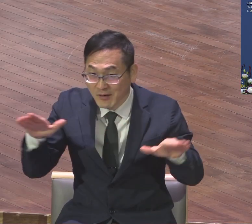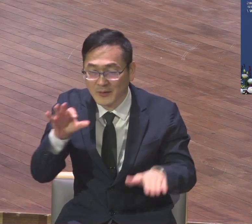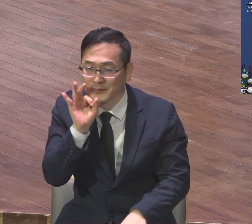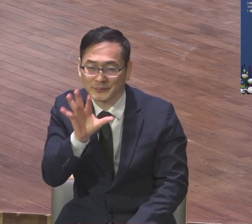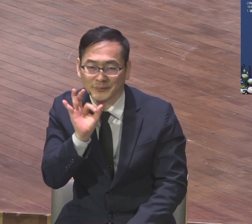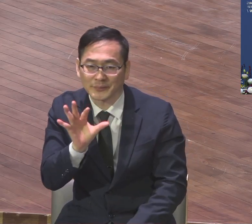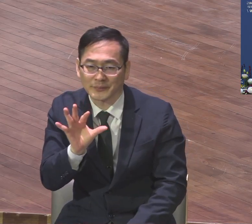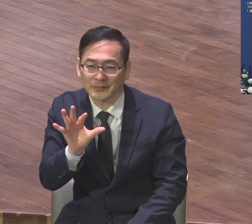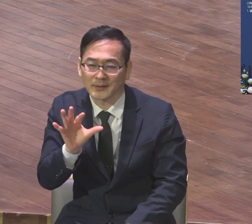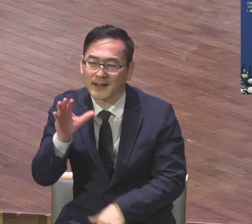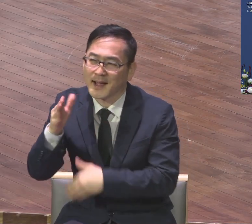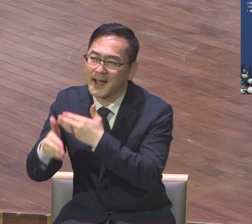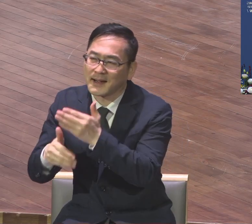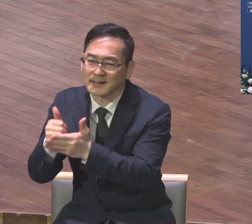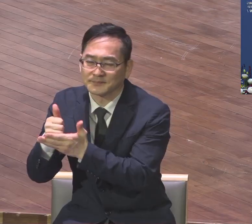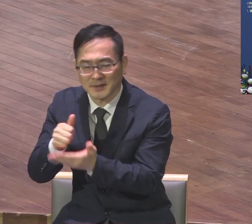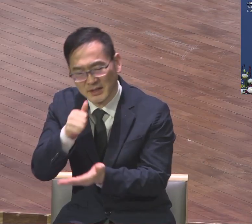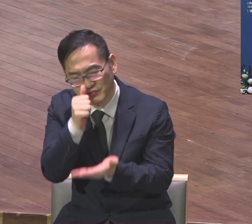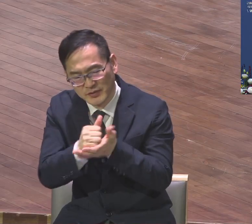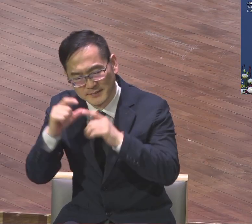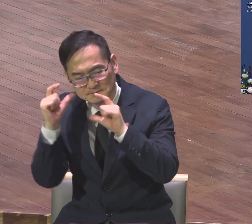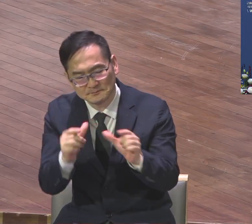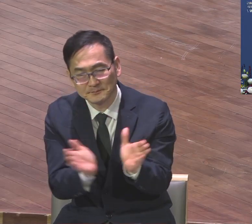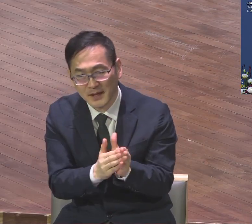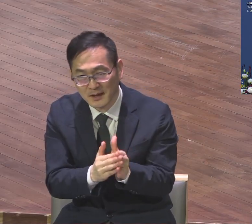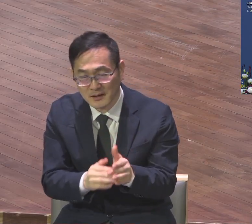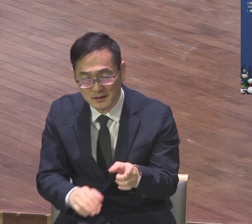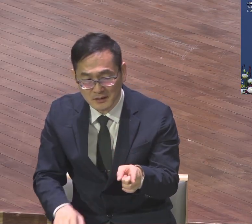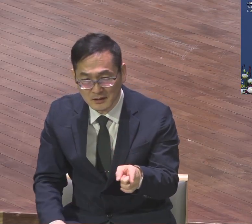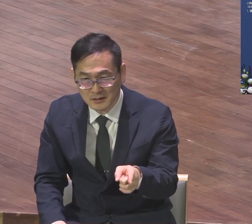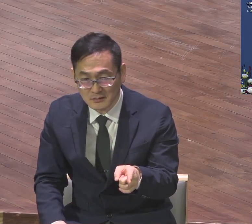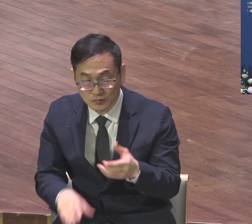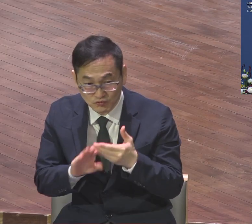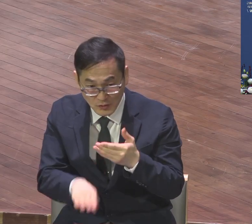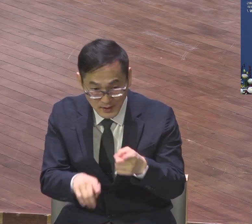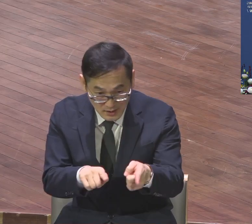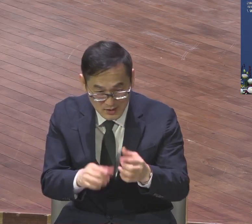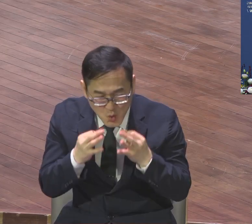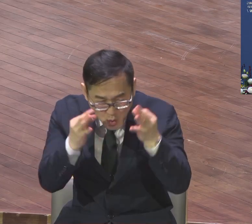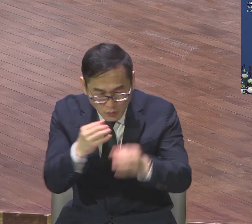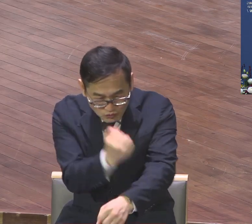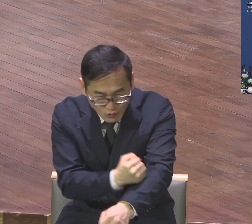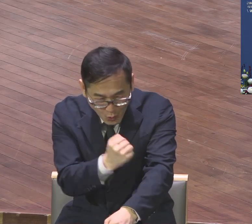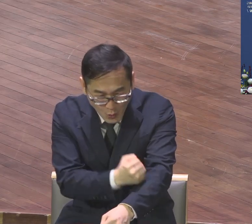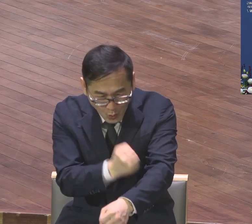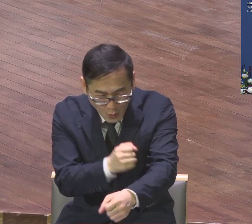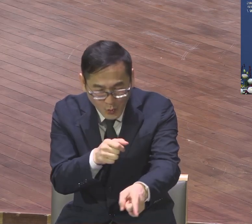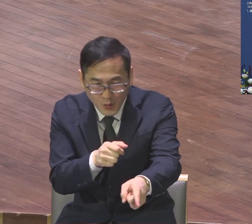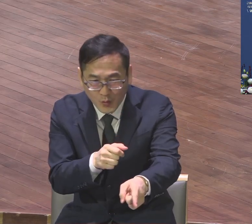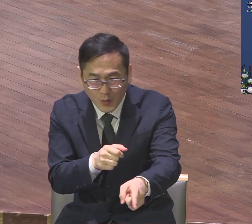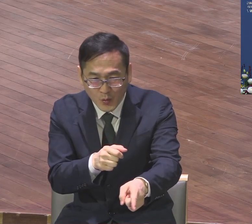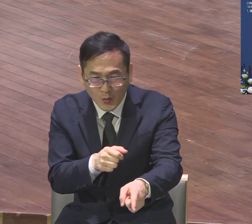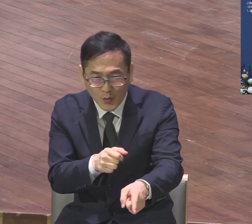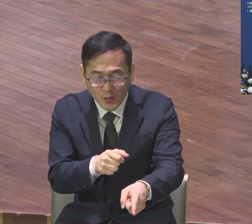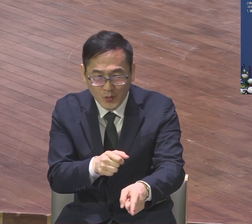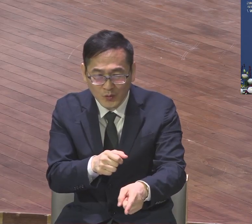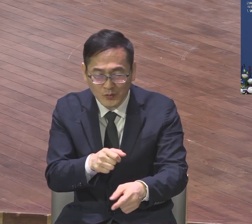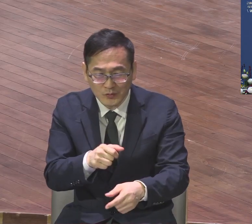하나님과 함께 영원히 살 수 있었던 이 인간이 범죄한 이후에 하나님을 떠난, 하나님 떠나면 어떻게 되느냐?